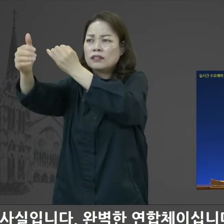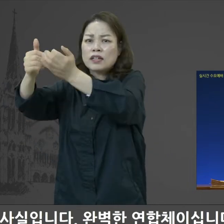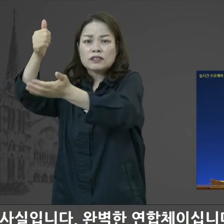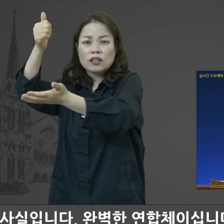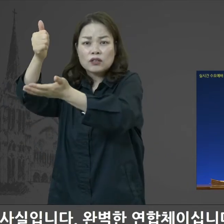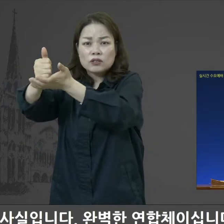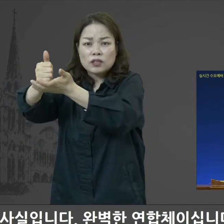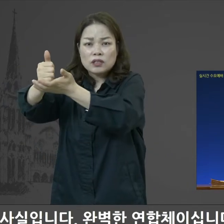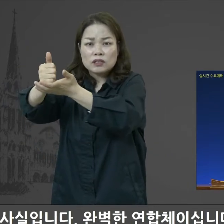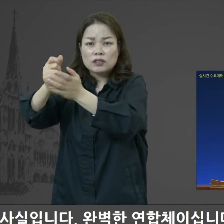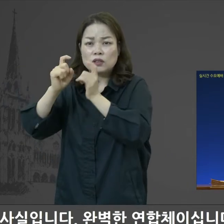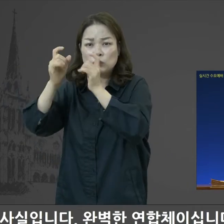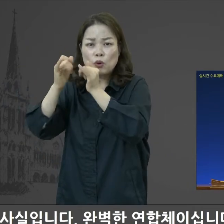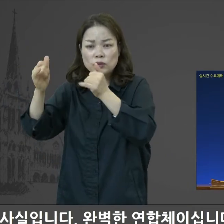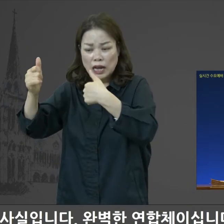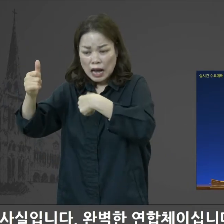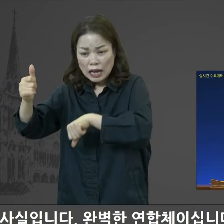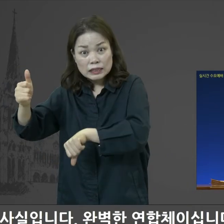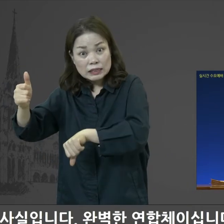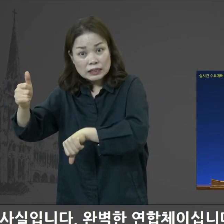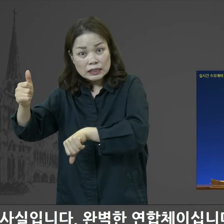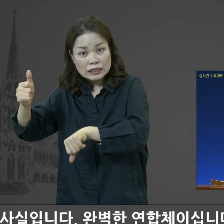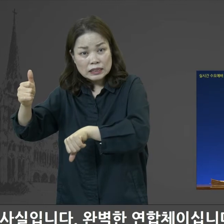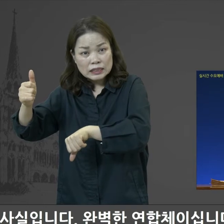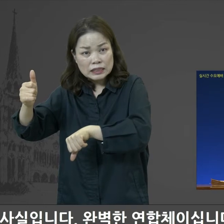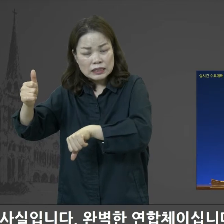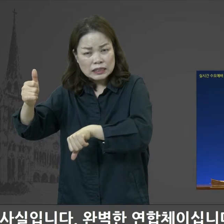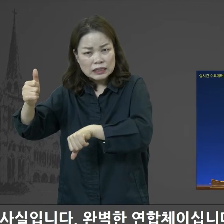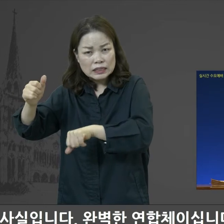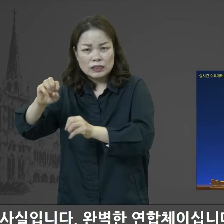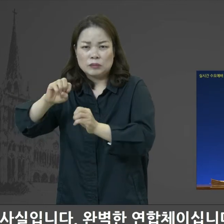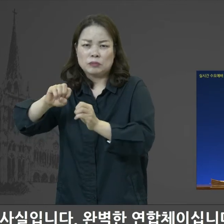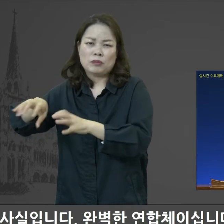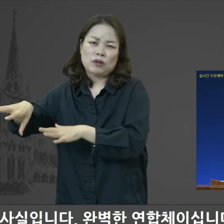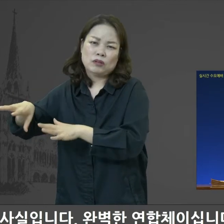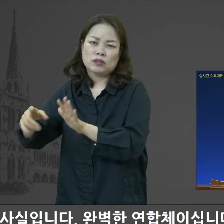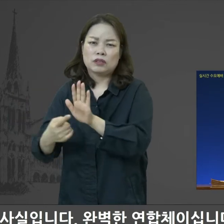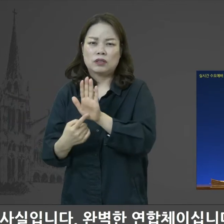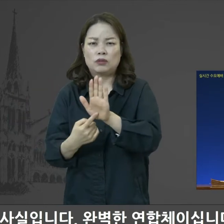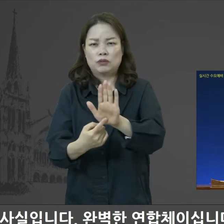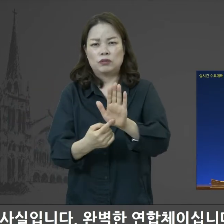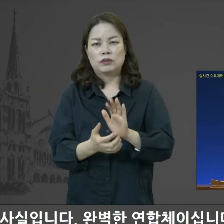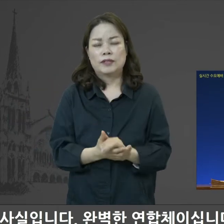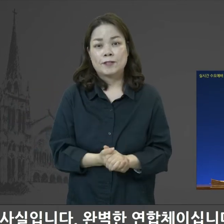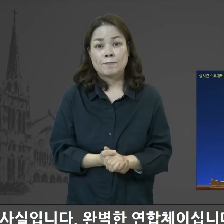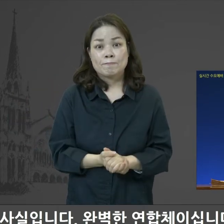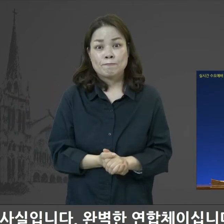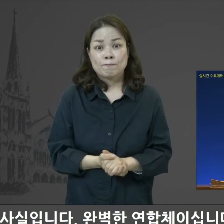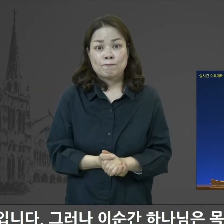하나님께서는 목자이신 아들을 때리는 분으로 나타나십니다.